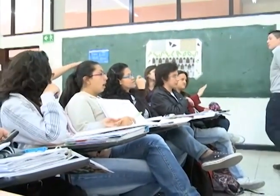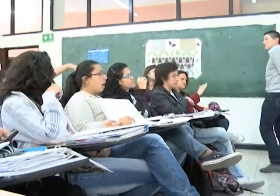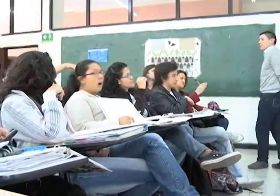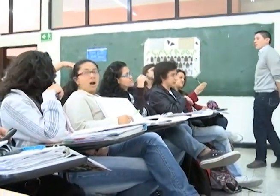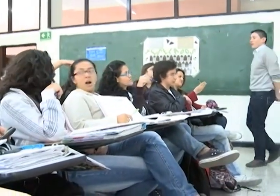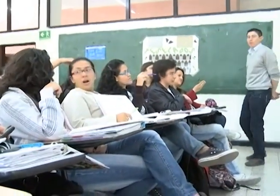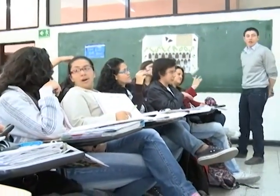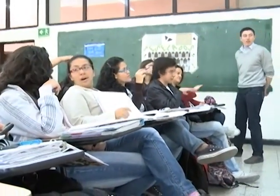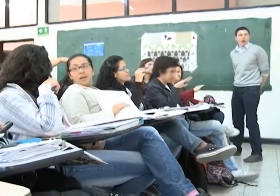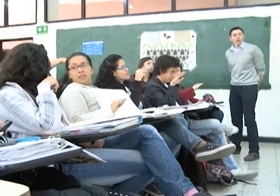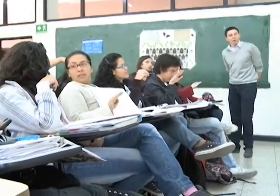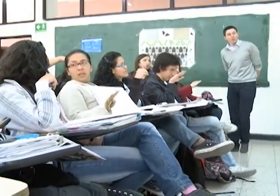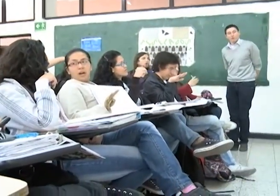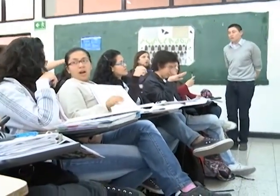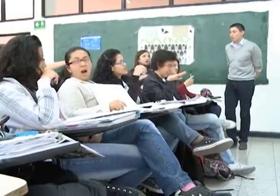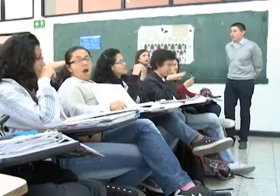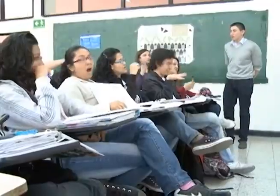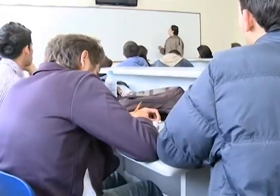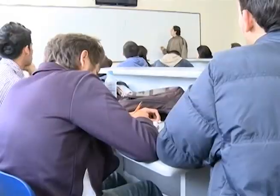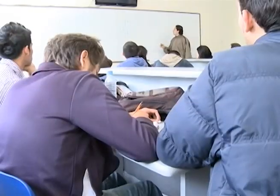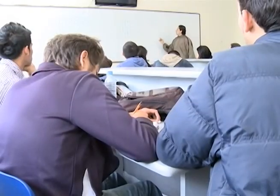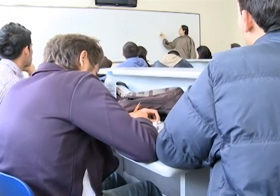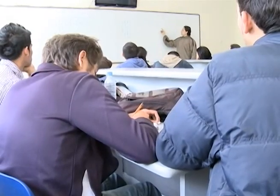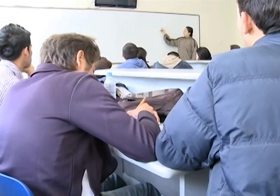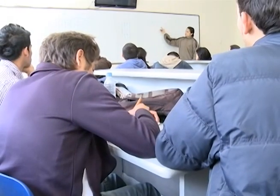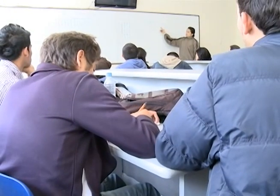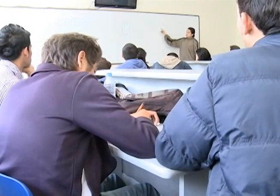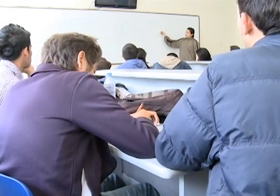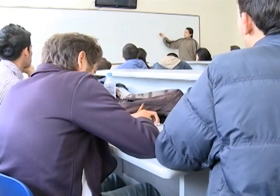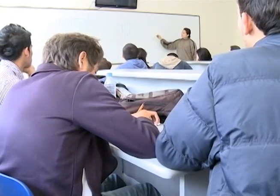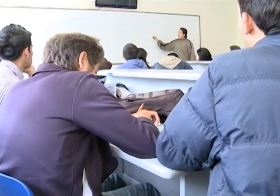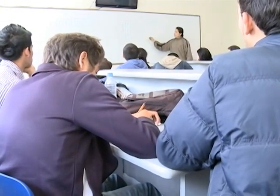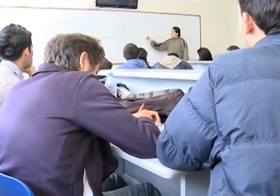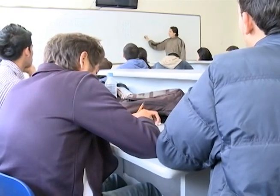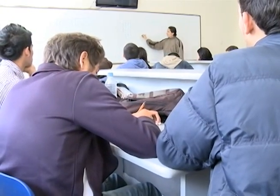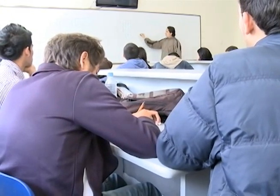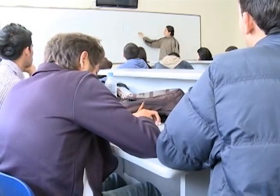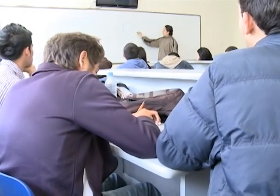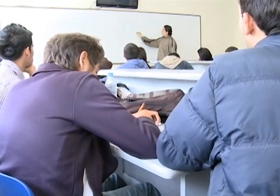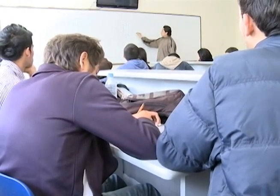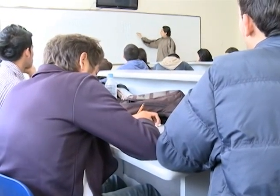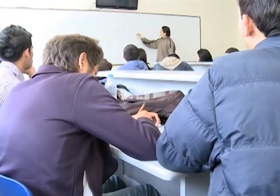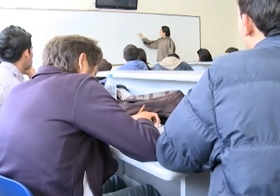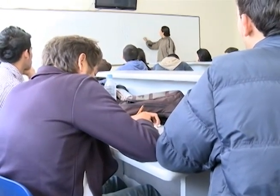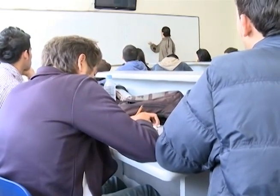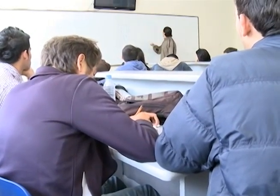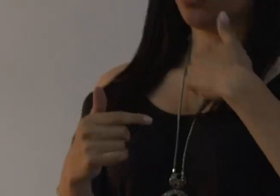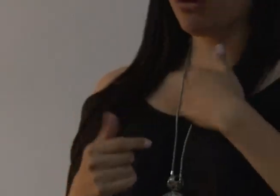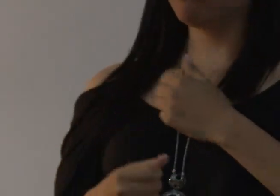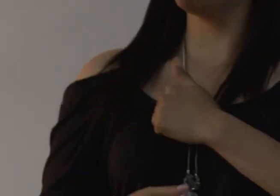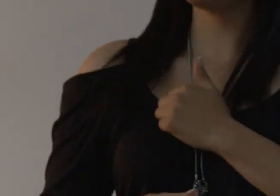los niveles que se han establecido durante estos 10 semestres de formación permiten superar